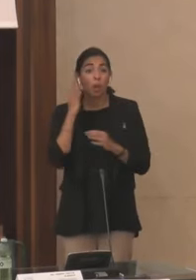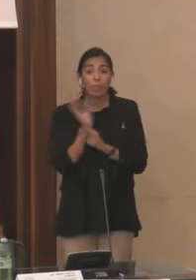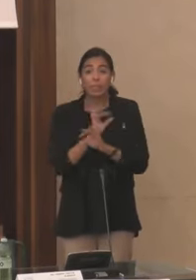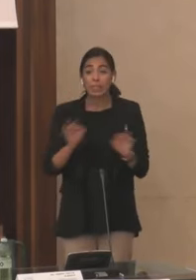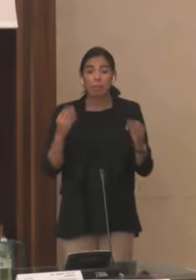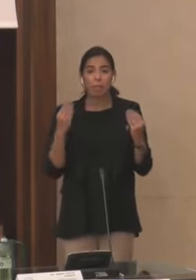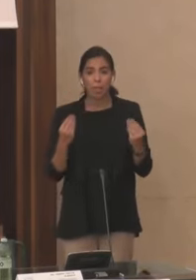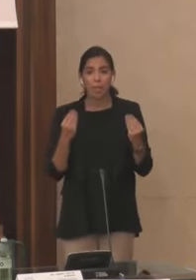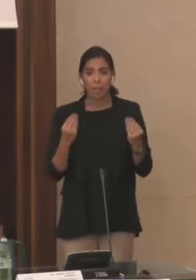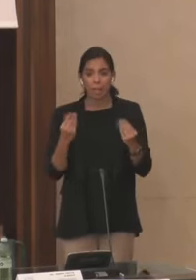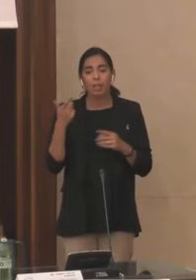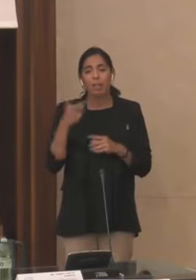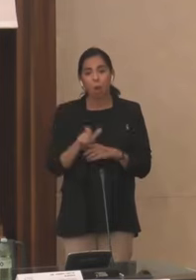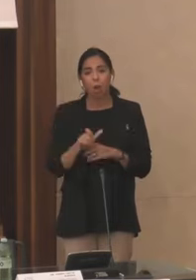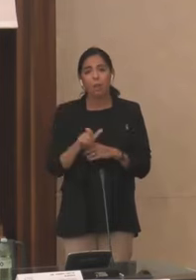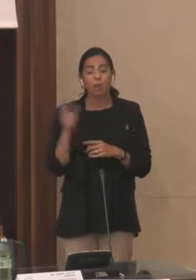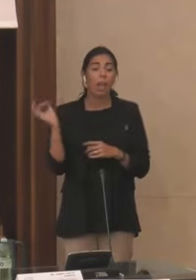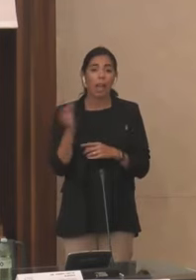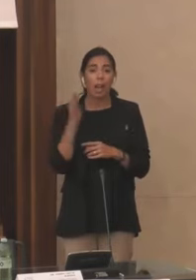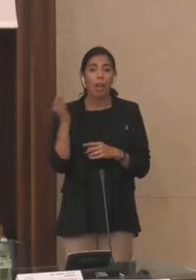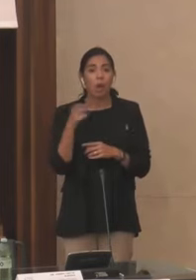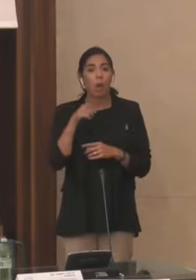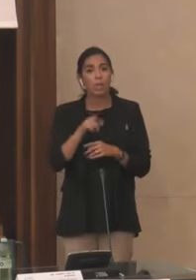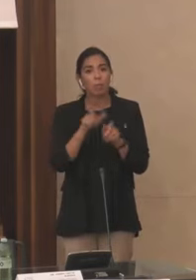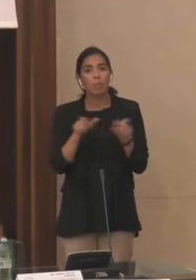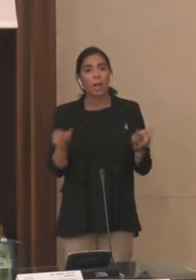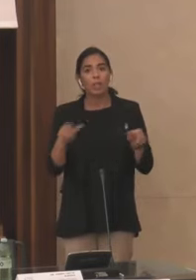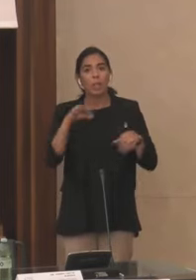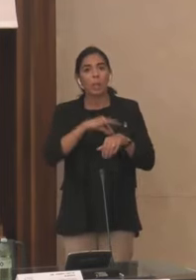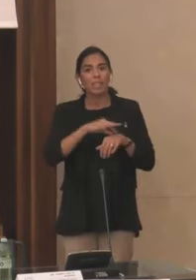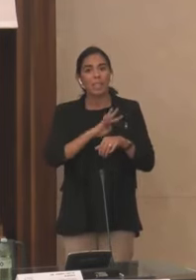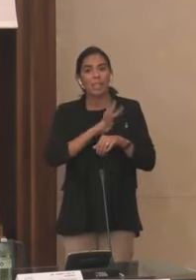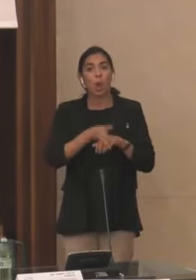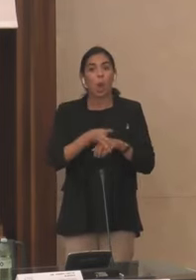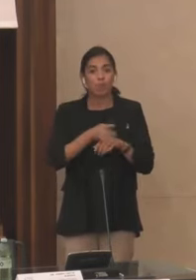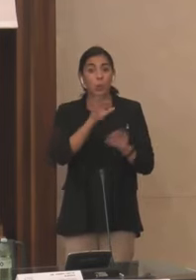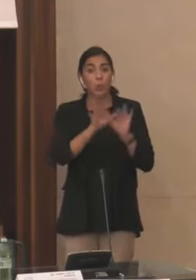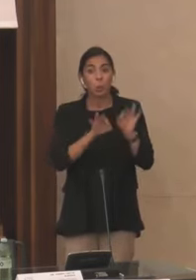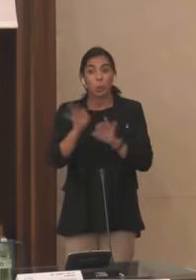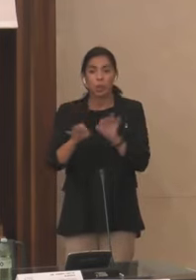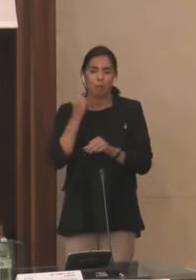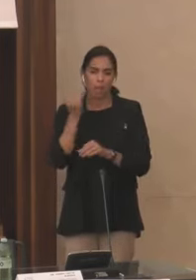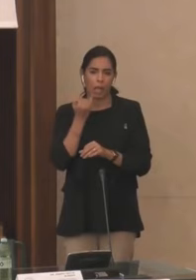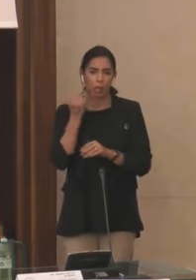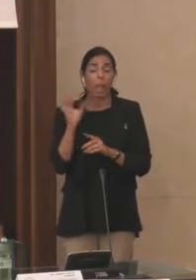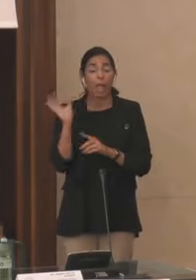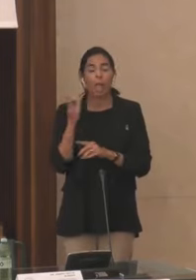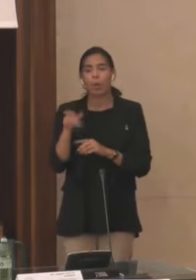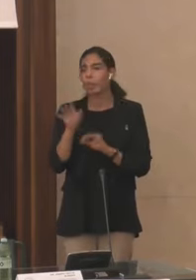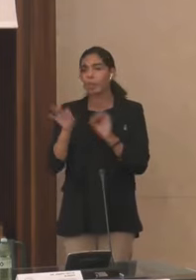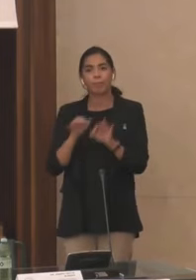Perché alle volte curare il paziente con la Covid è semplice, alle volte non è assolutamente semplice. Però vi devo